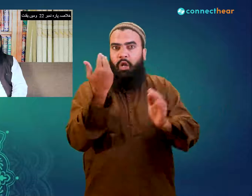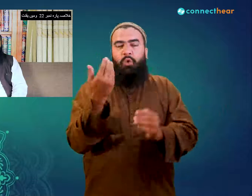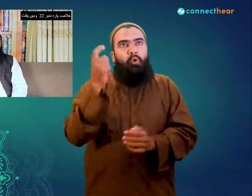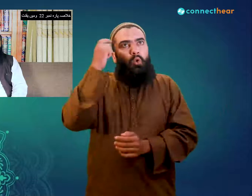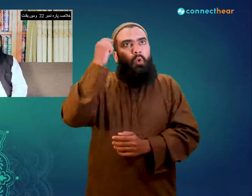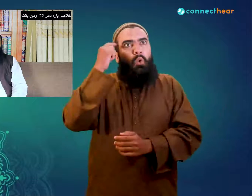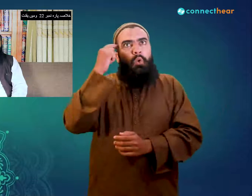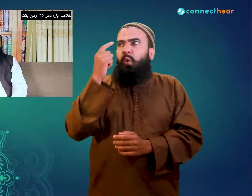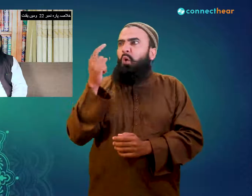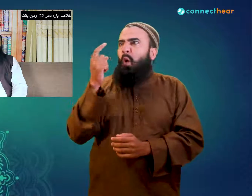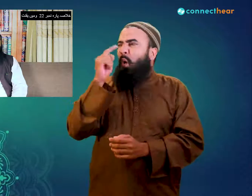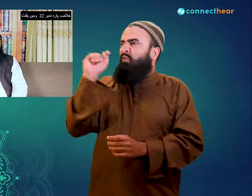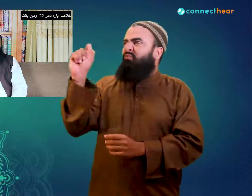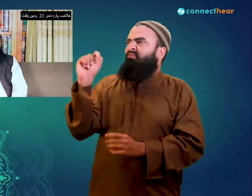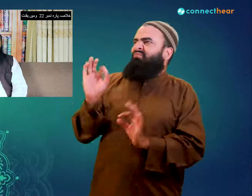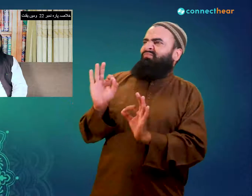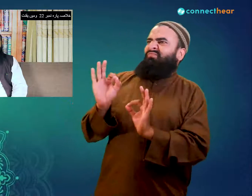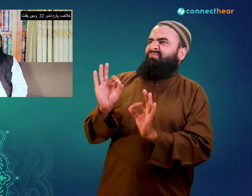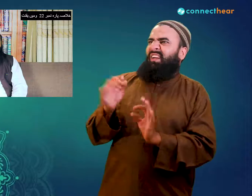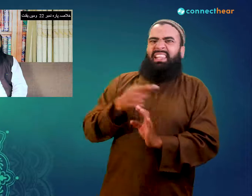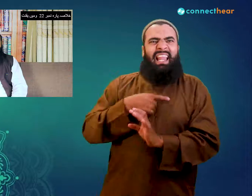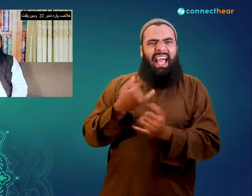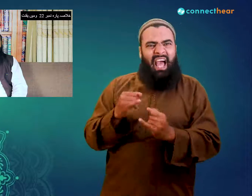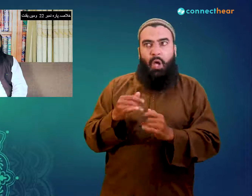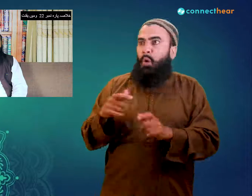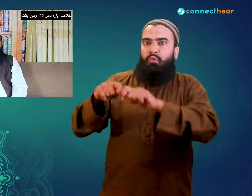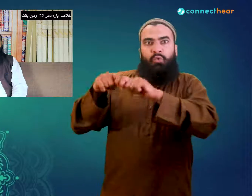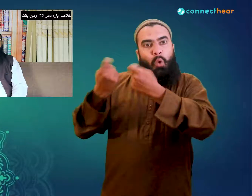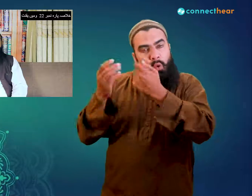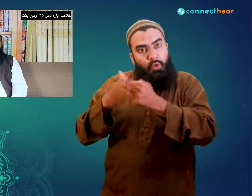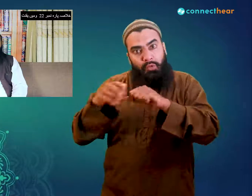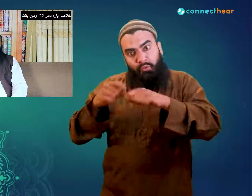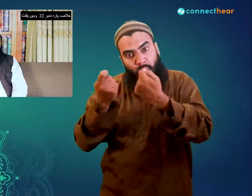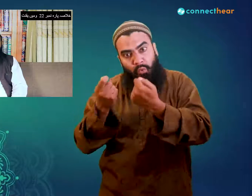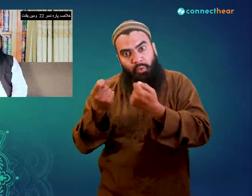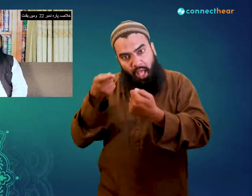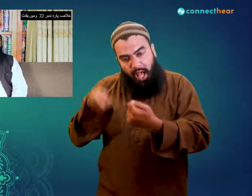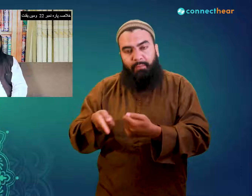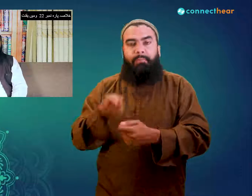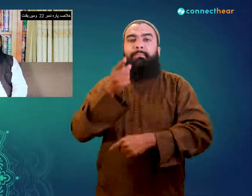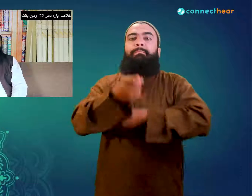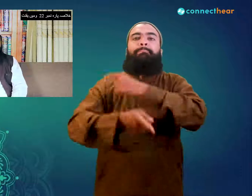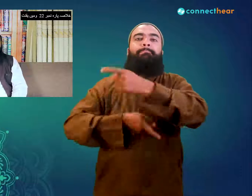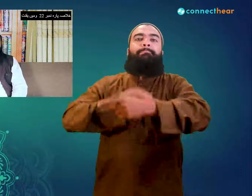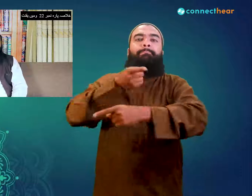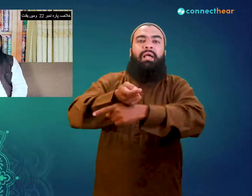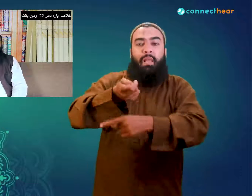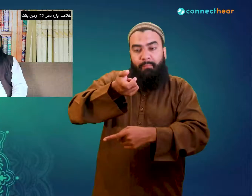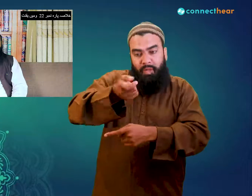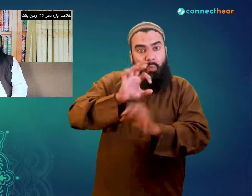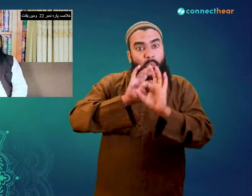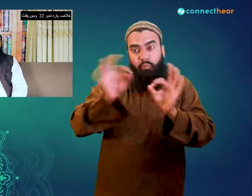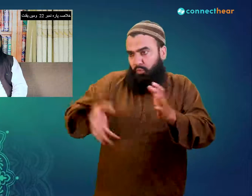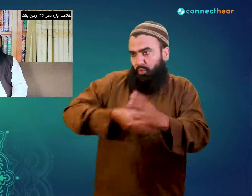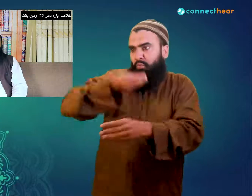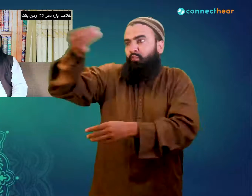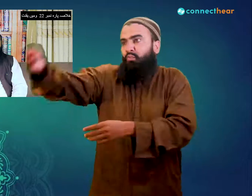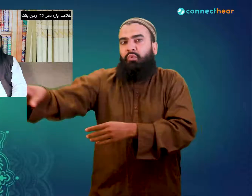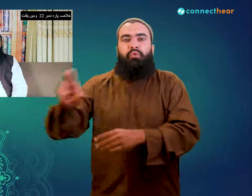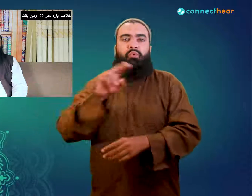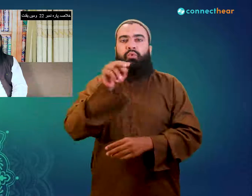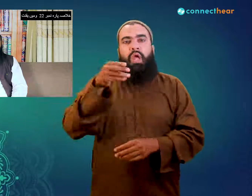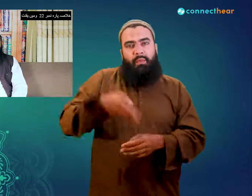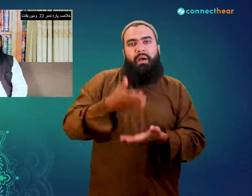کا ادا کرنا بھی ضروری نہیں، البتہ آدھا مہر اس کو دینا ہوگا، اور خلوت